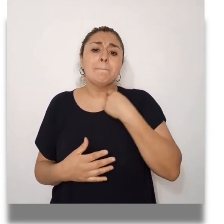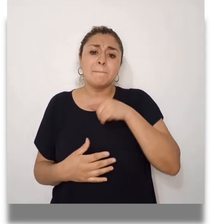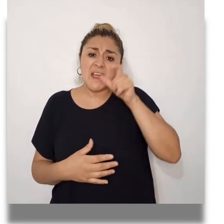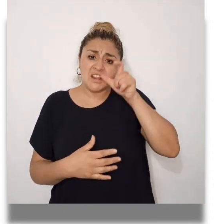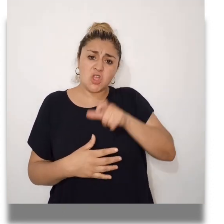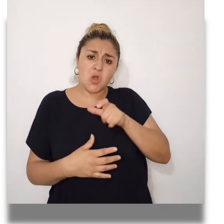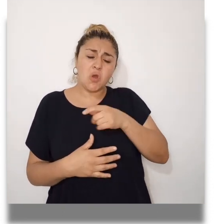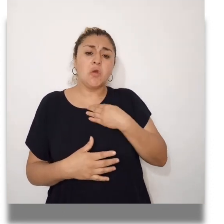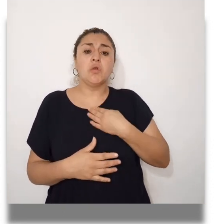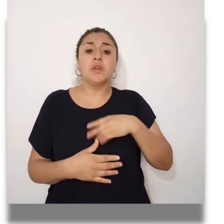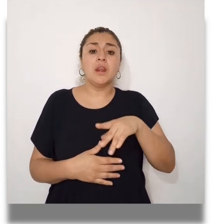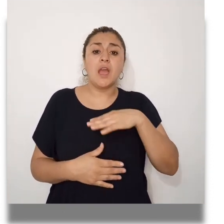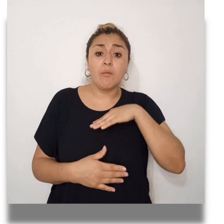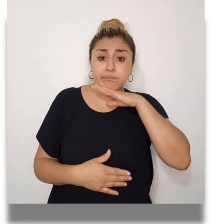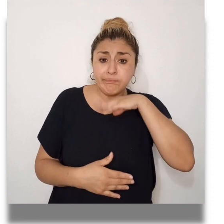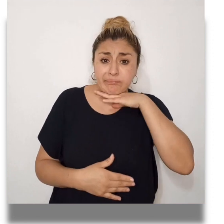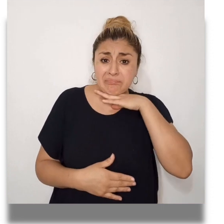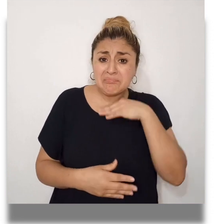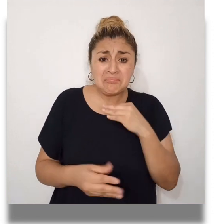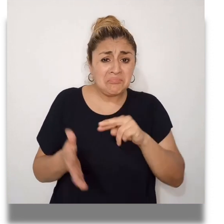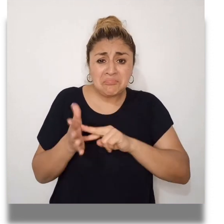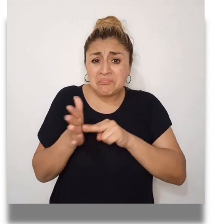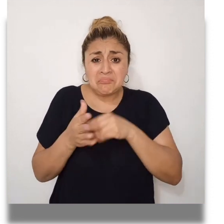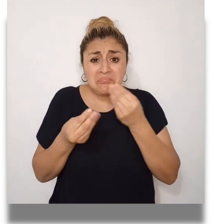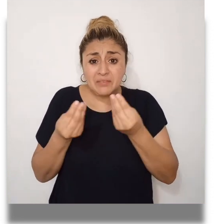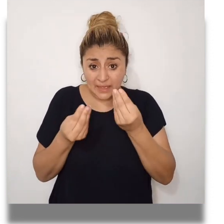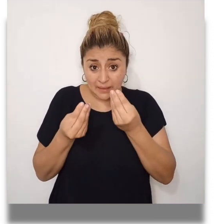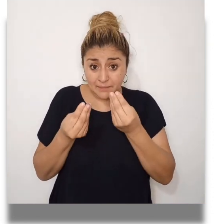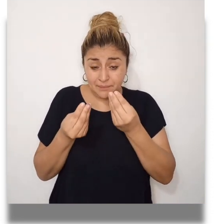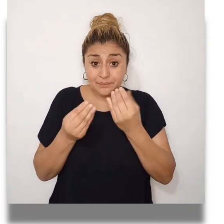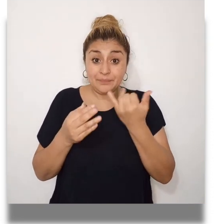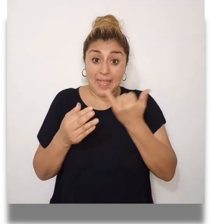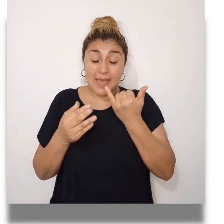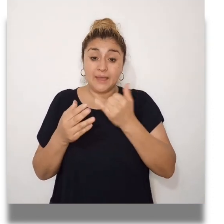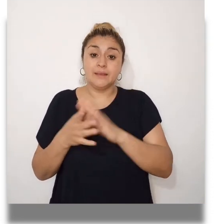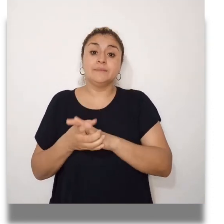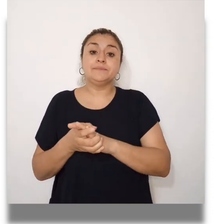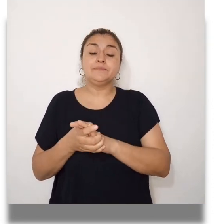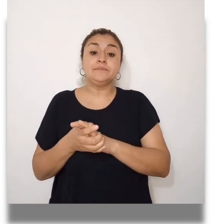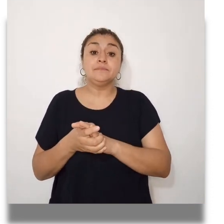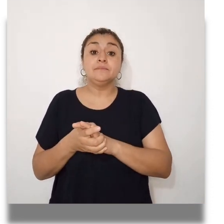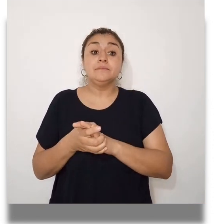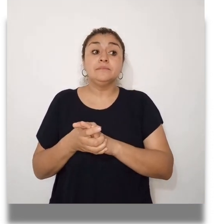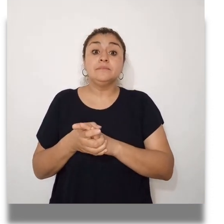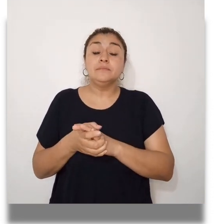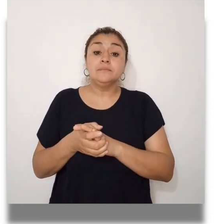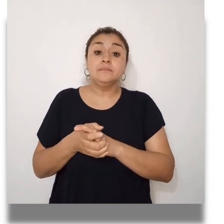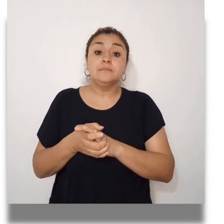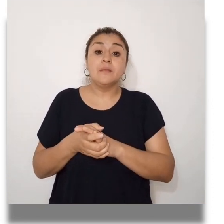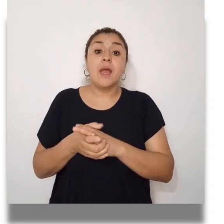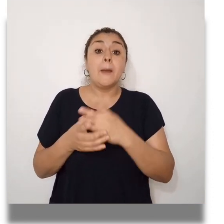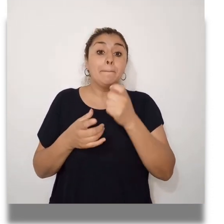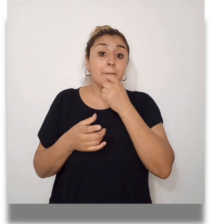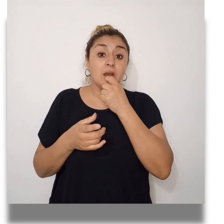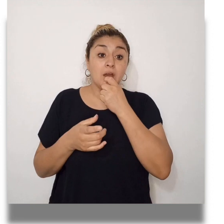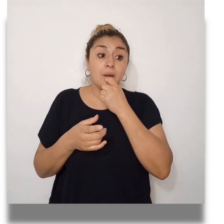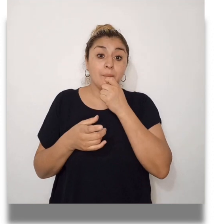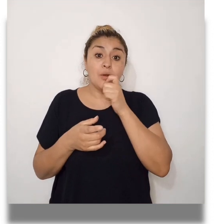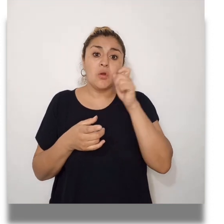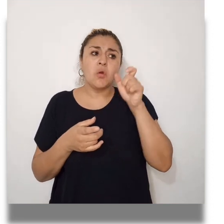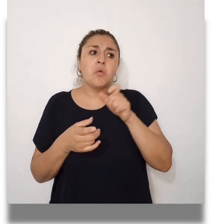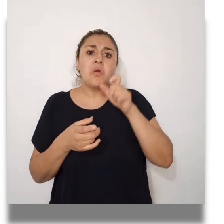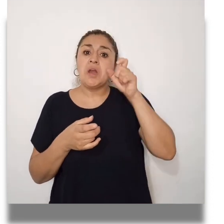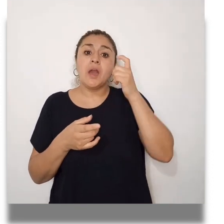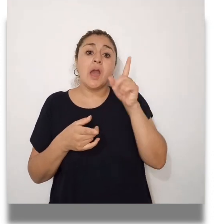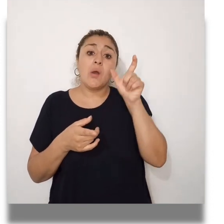definición, quiere decir. Privé ou dépourvu de sens. Es alguien que está privado